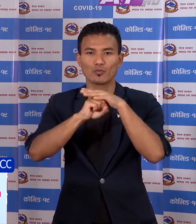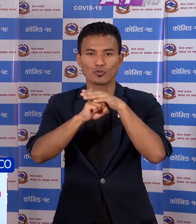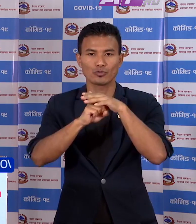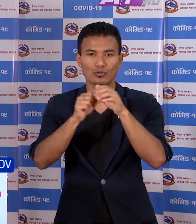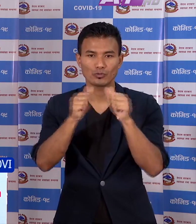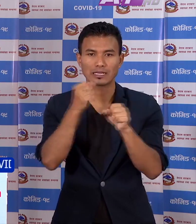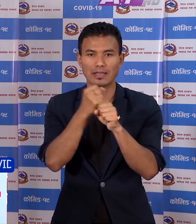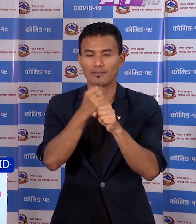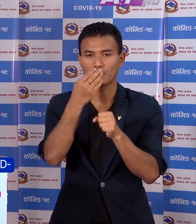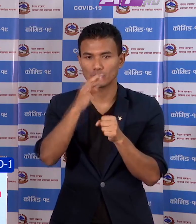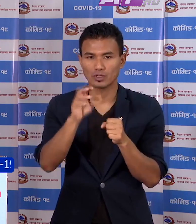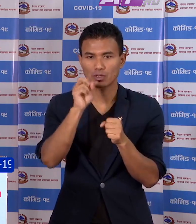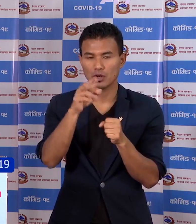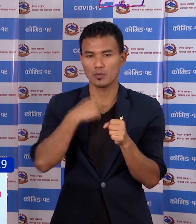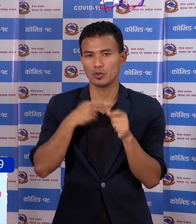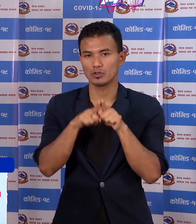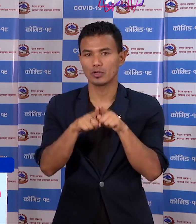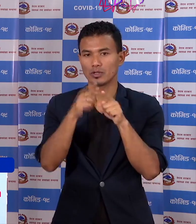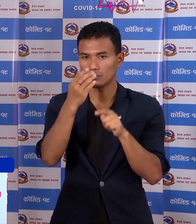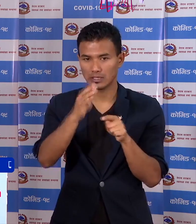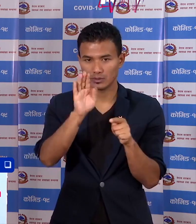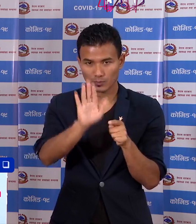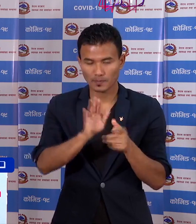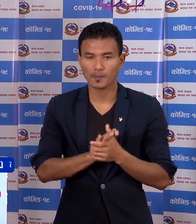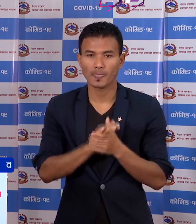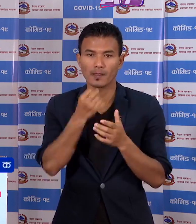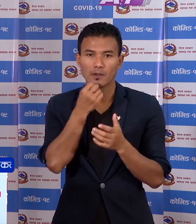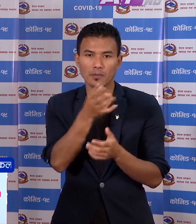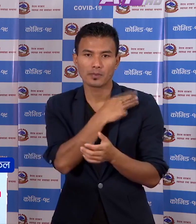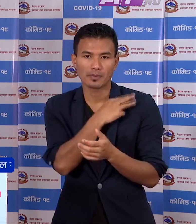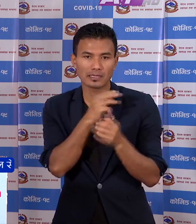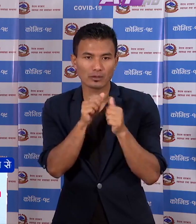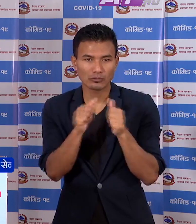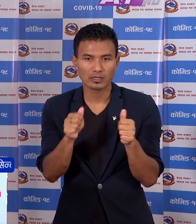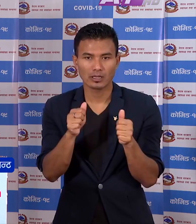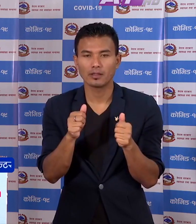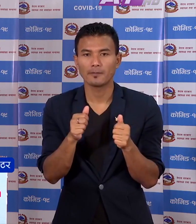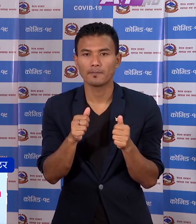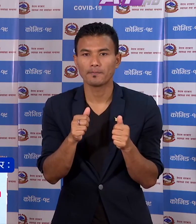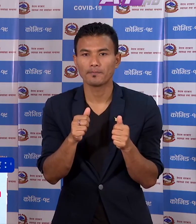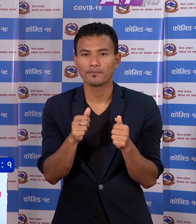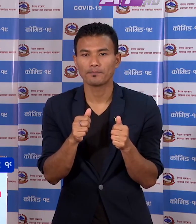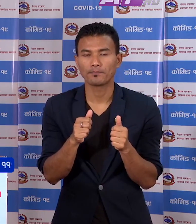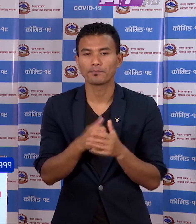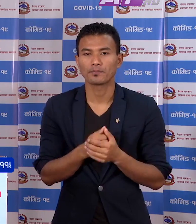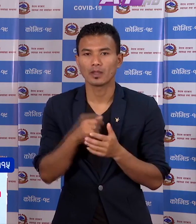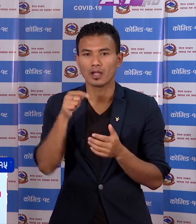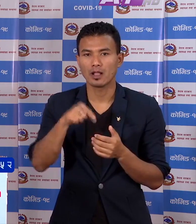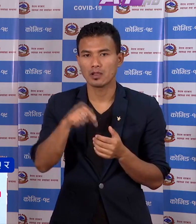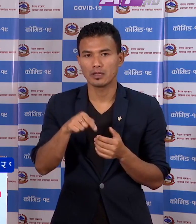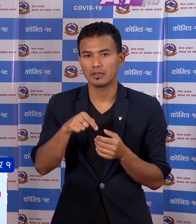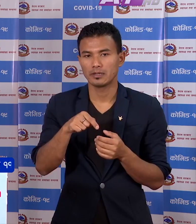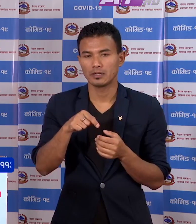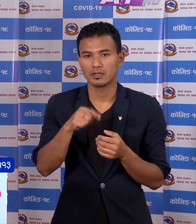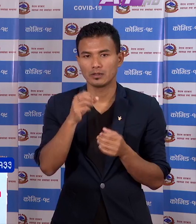काम गरनी चुँँआ तो यहां संगा संगे हुँँछ प्रभक्ताको रूप माँ चाहिं आल